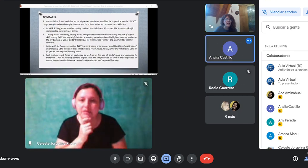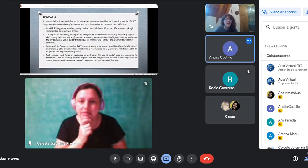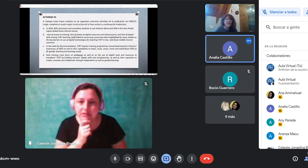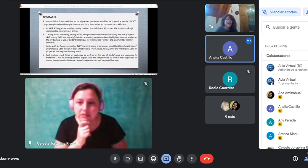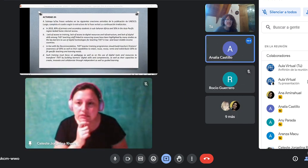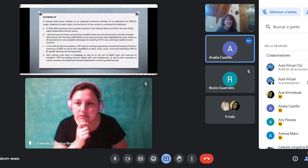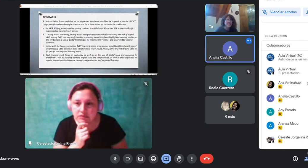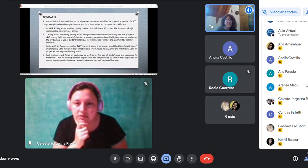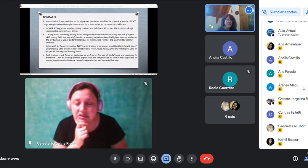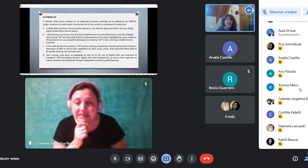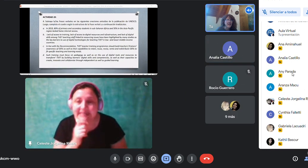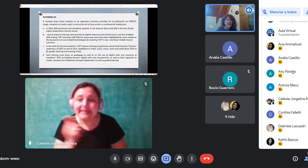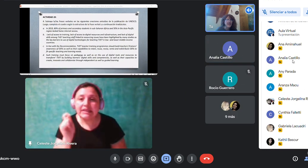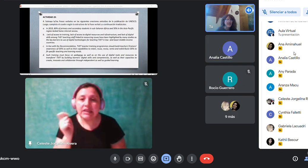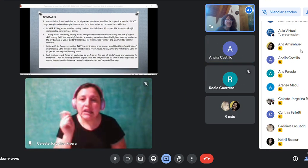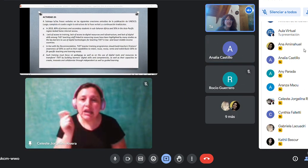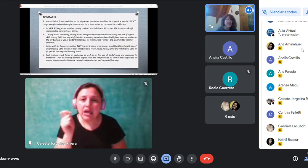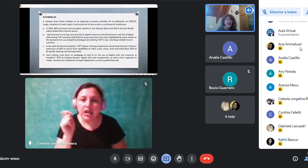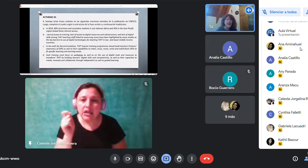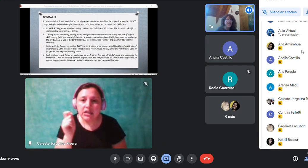estudiantes? Está